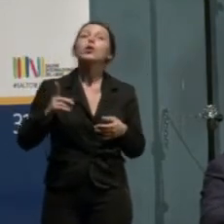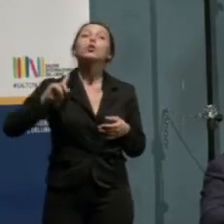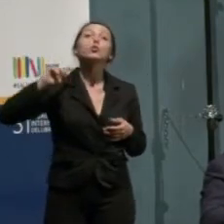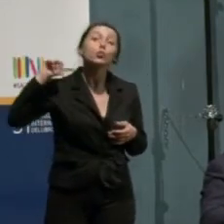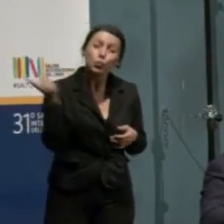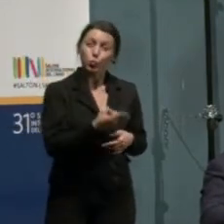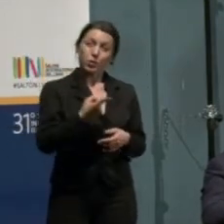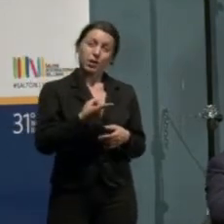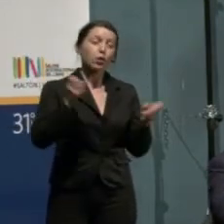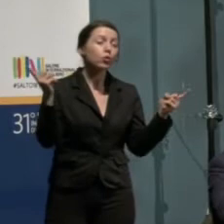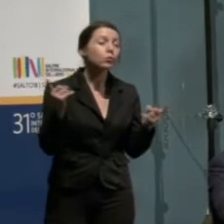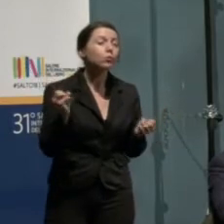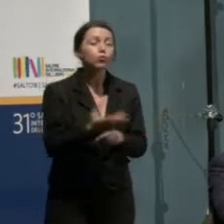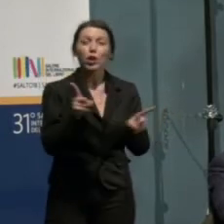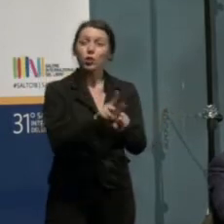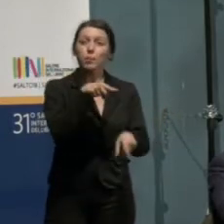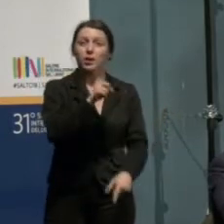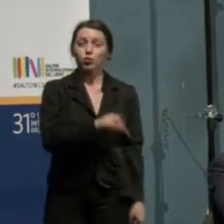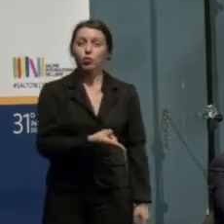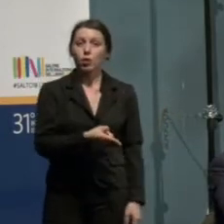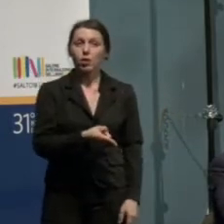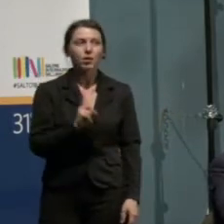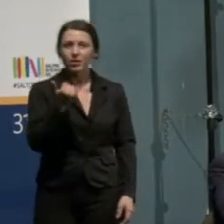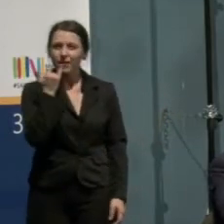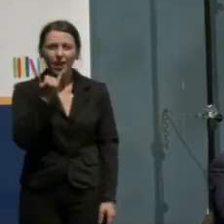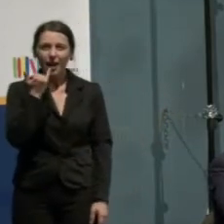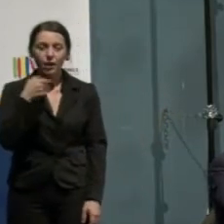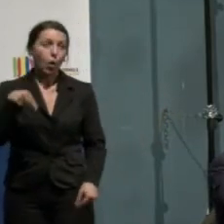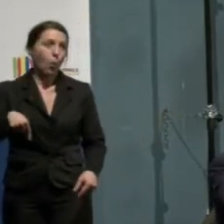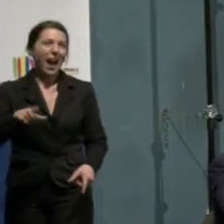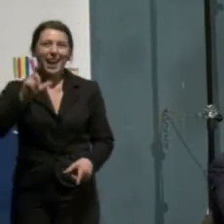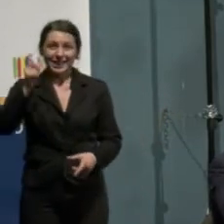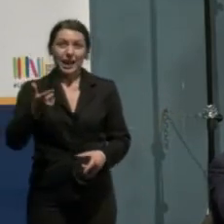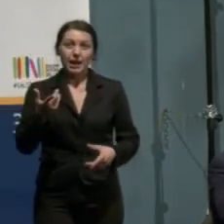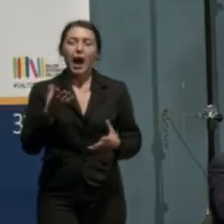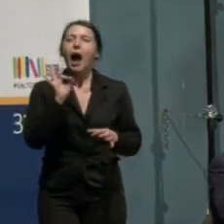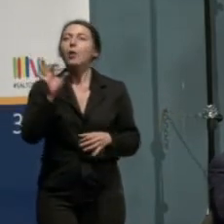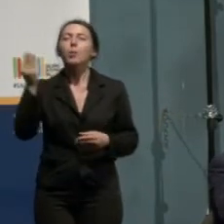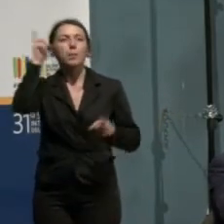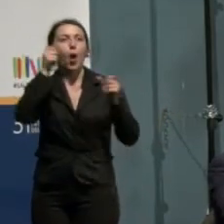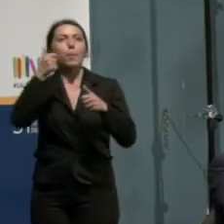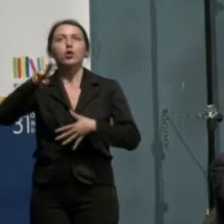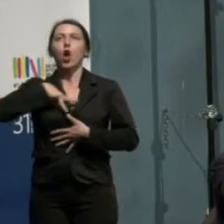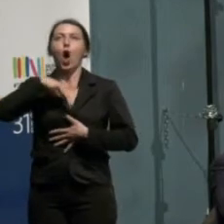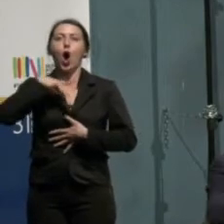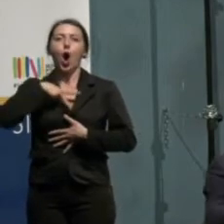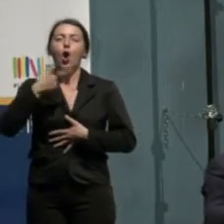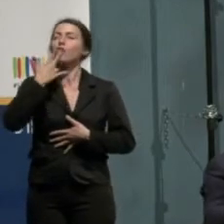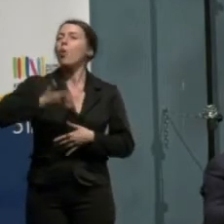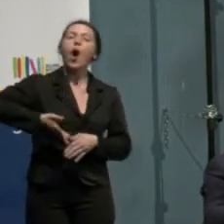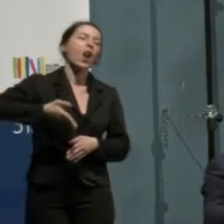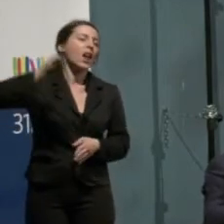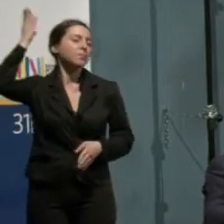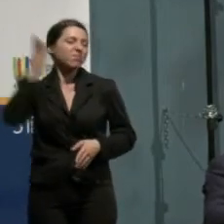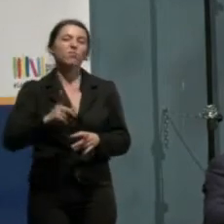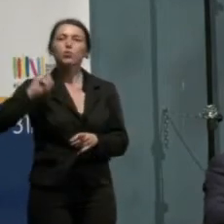giulia guardate che non è così semplice in un paese dove c'è qualche forte maiolo che si preoccupa solo di se stesso e vorrebbe giustiziare i propri